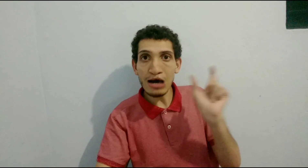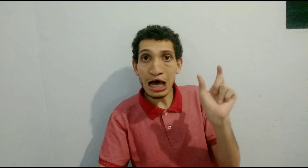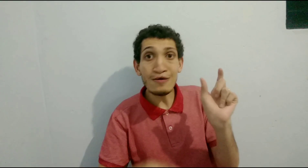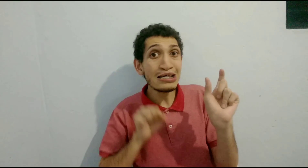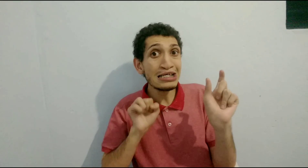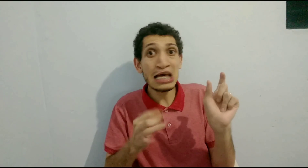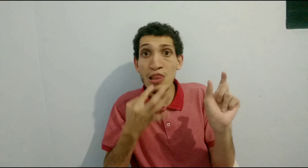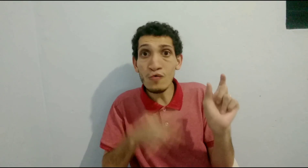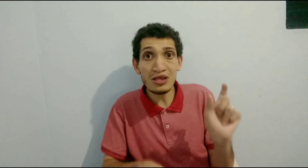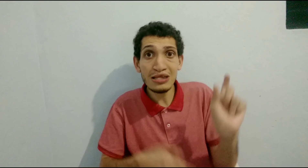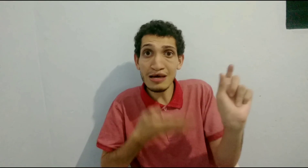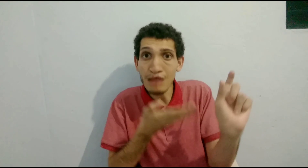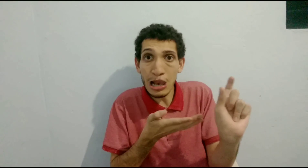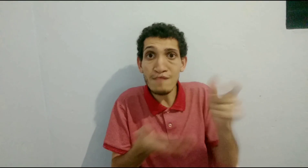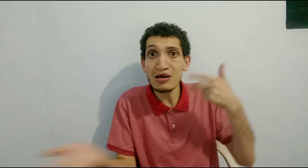palavra. E se ele não conhecer a palavra,